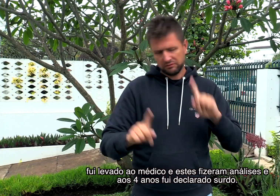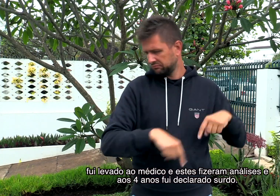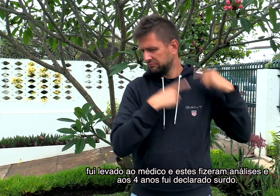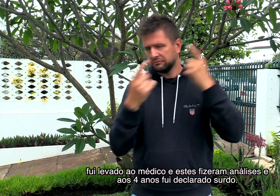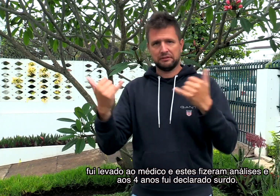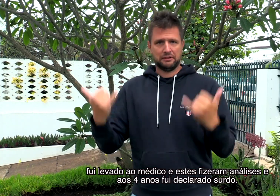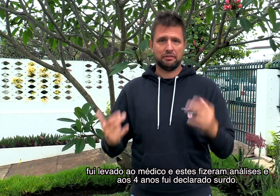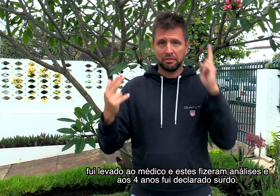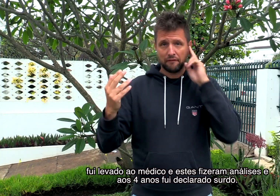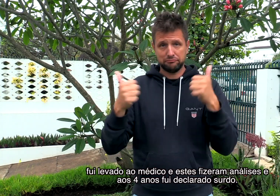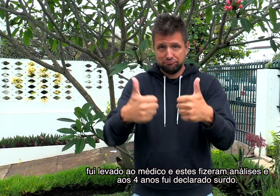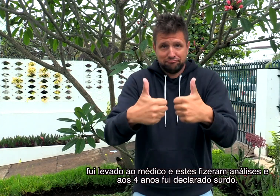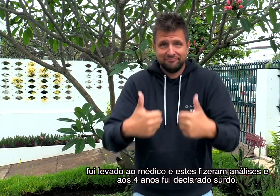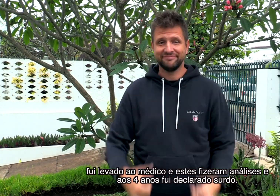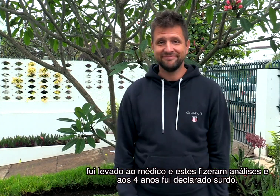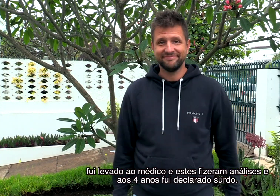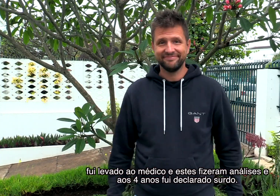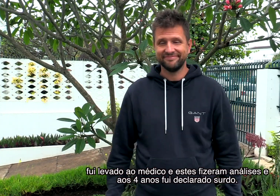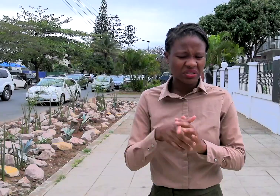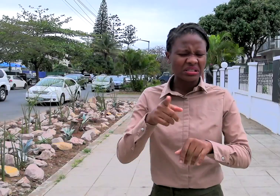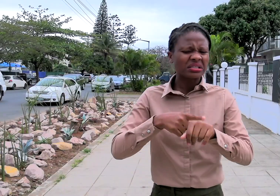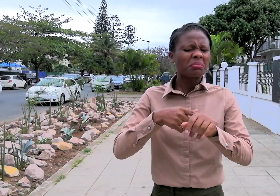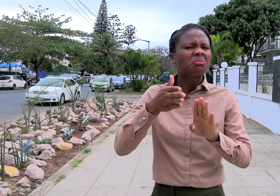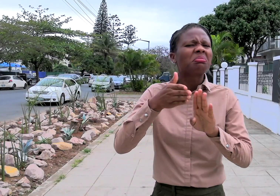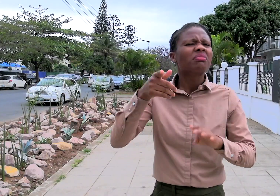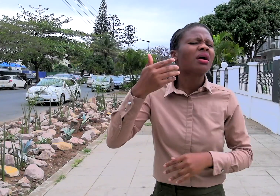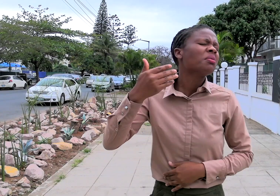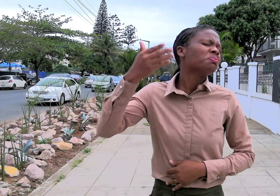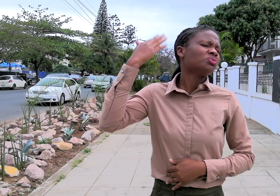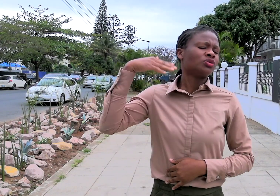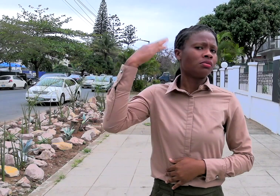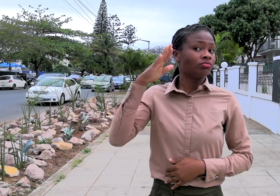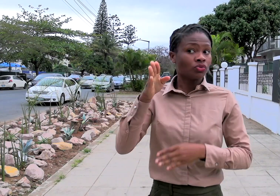e aos 4 anos fui declarado surdo.